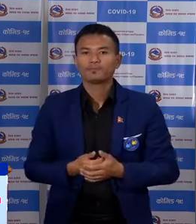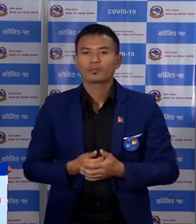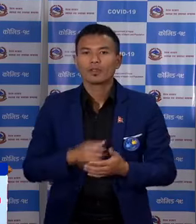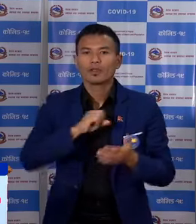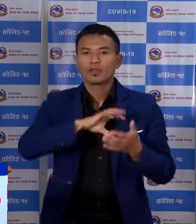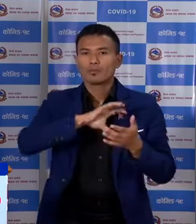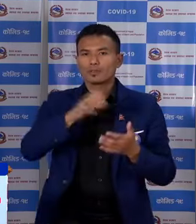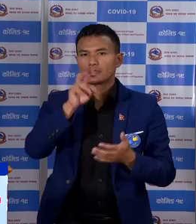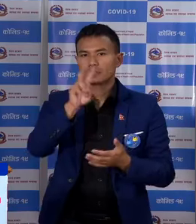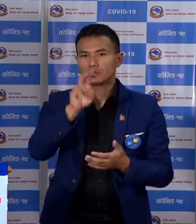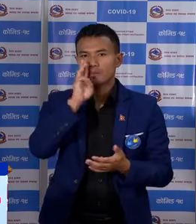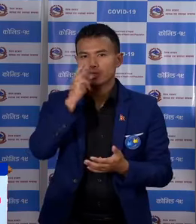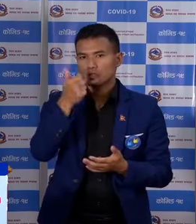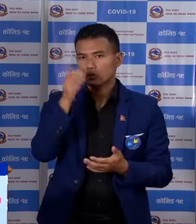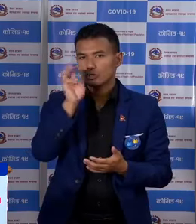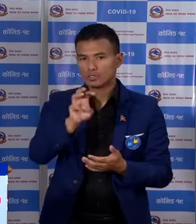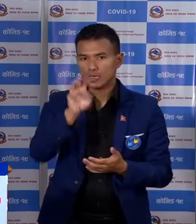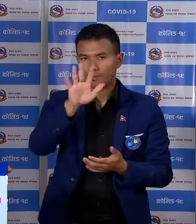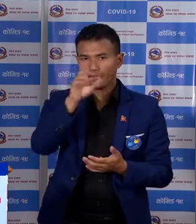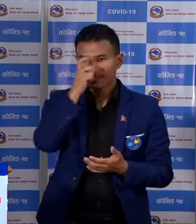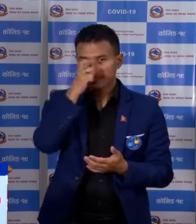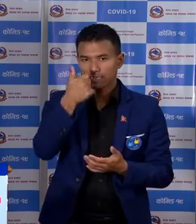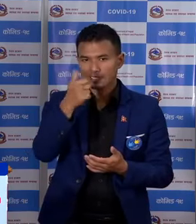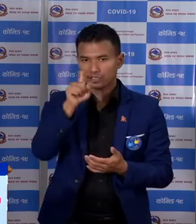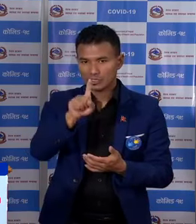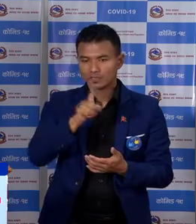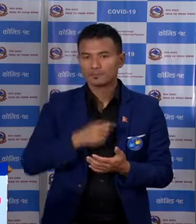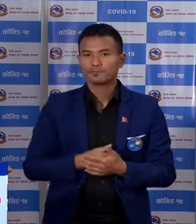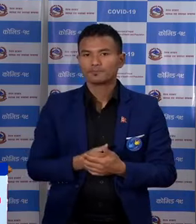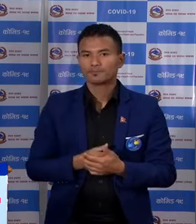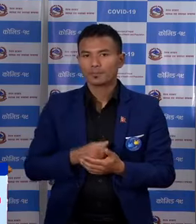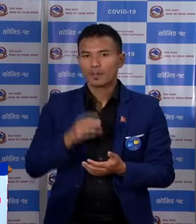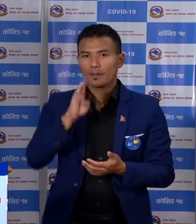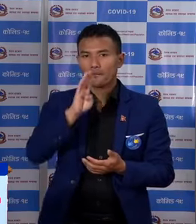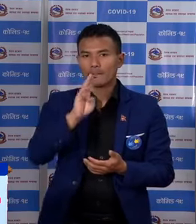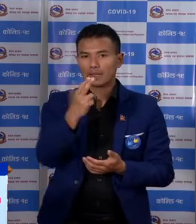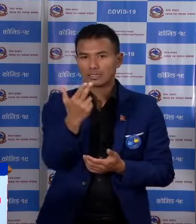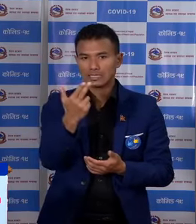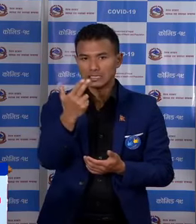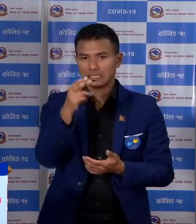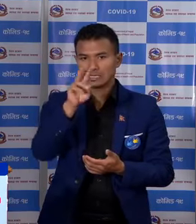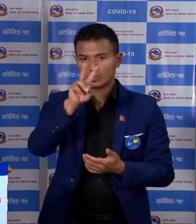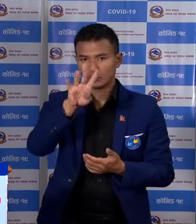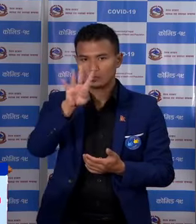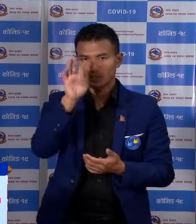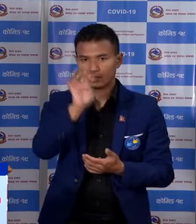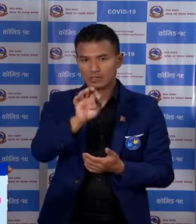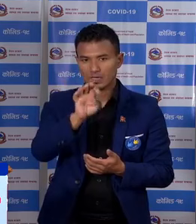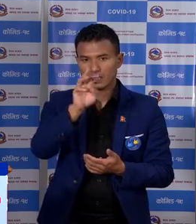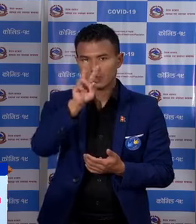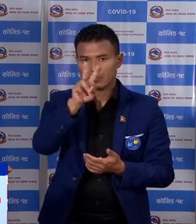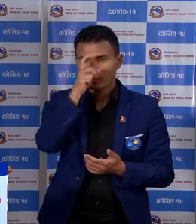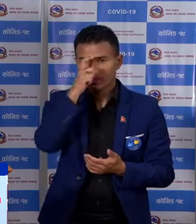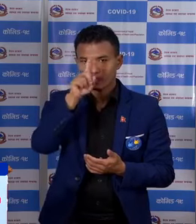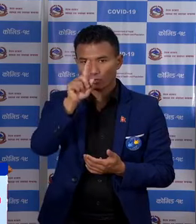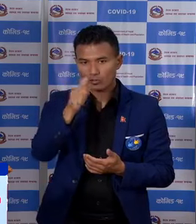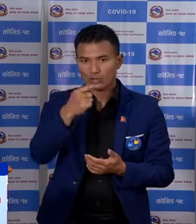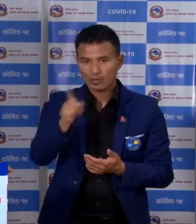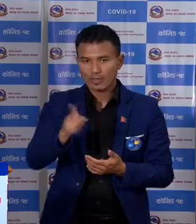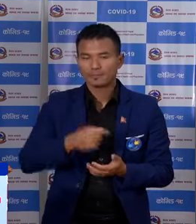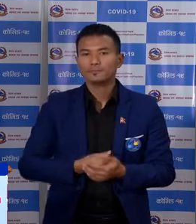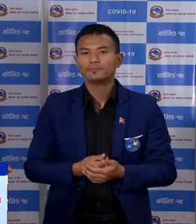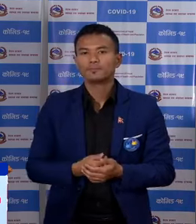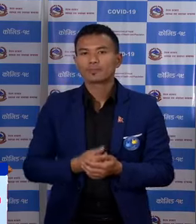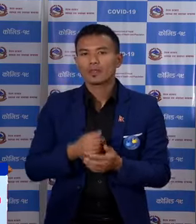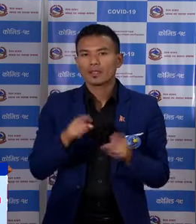प्रदेश नमर दुई मां 6,561 वटा भागमती प्रदेश मां 24,216 वटा